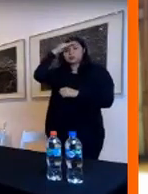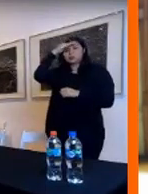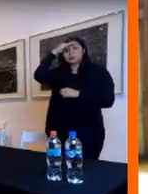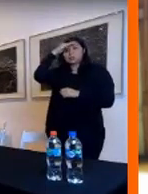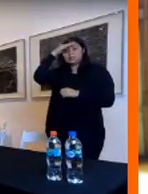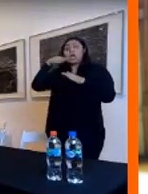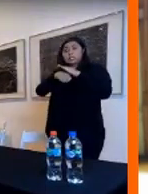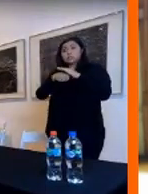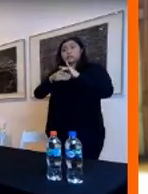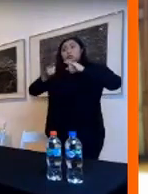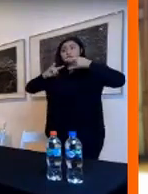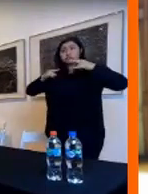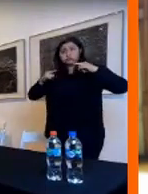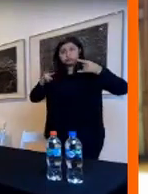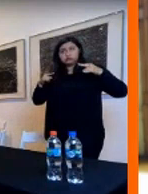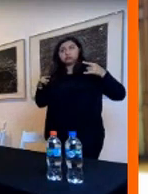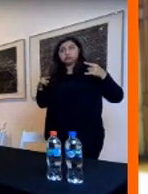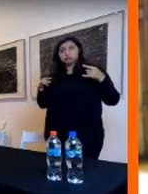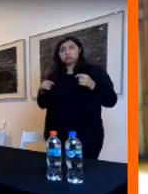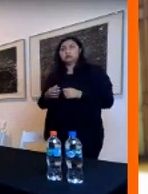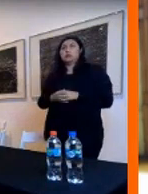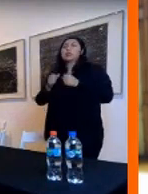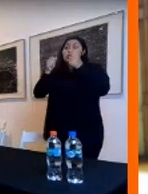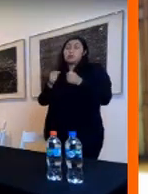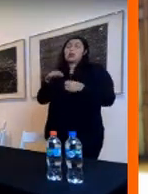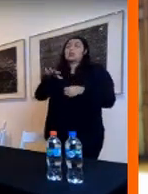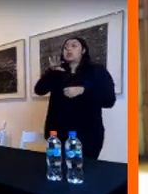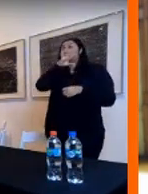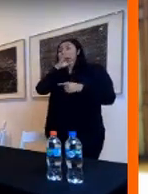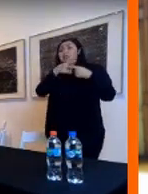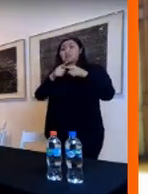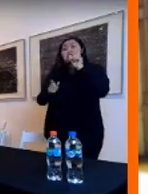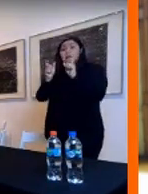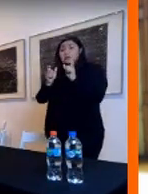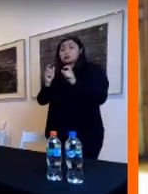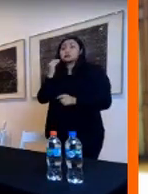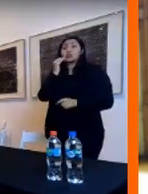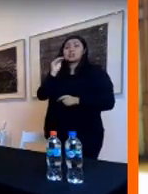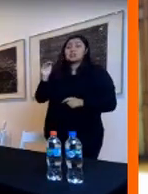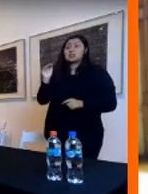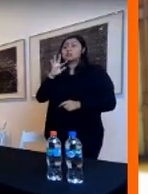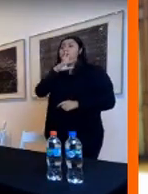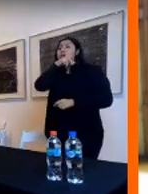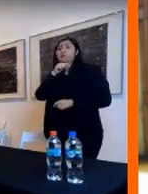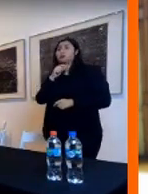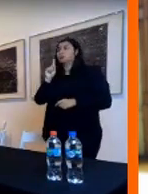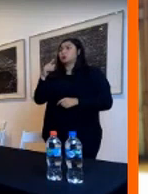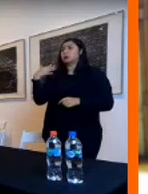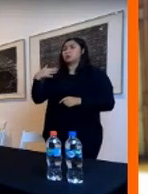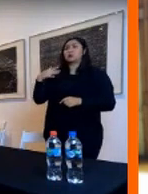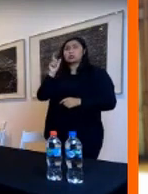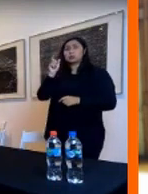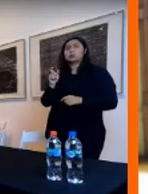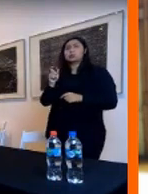de accesibilidad universal, porque la puede usar cualquier persona, cualquier niño, cualquier adulto, sin importar si es de baja visión o una persona